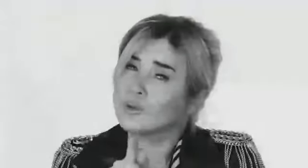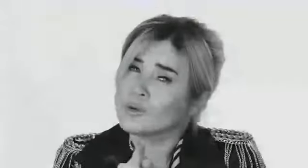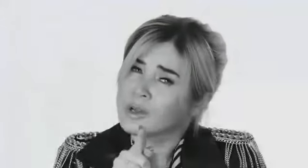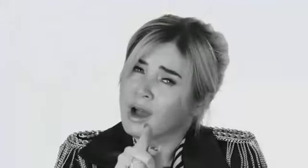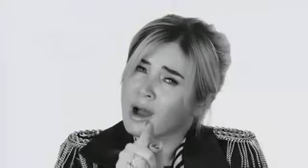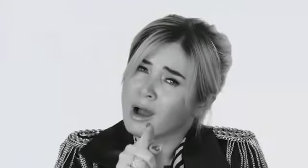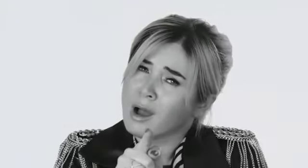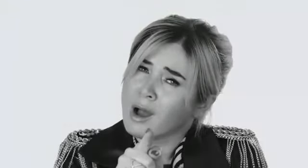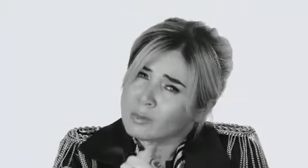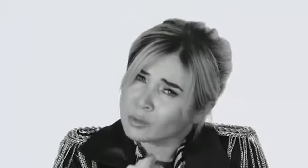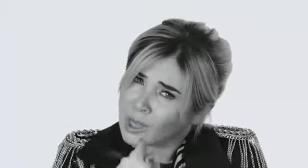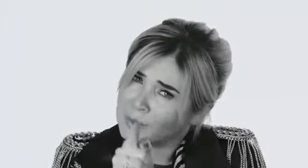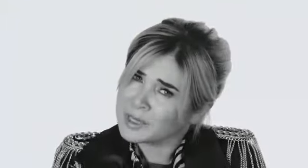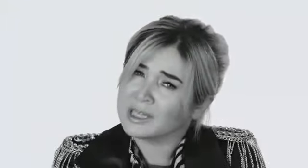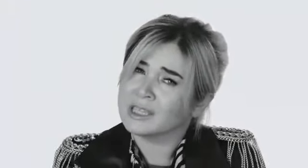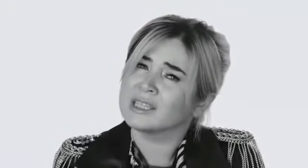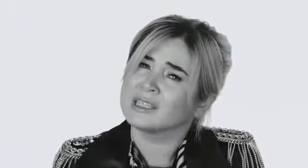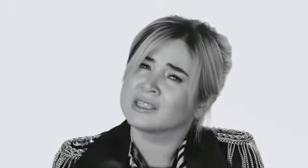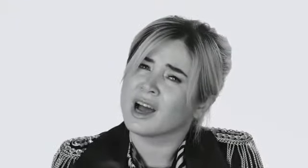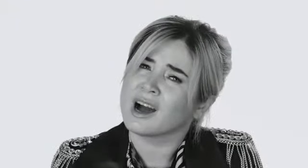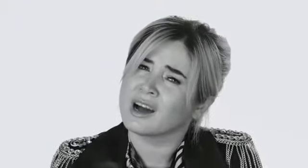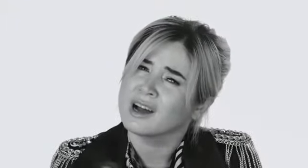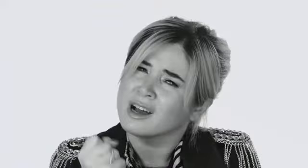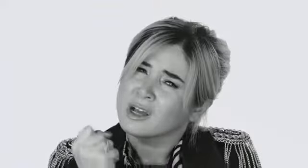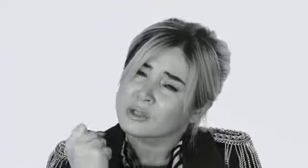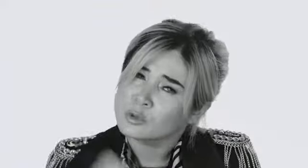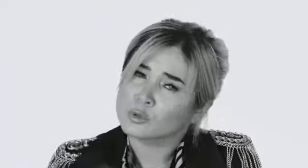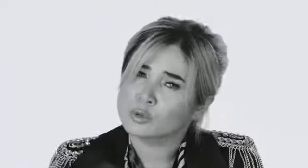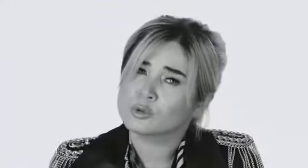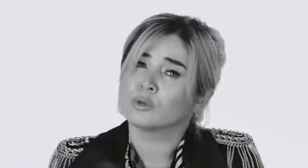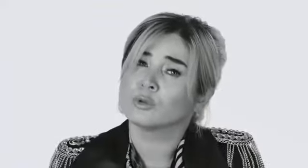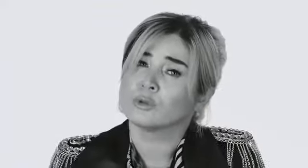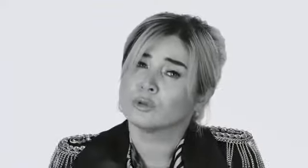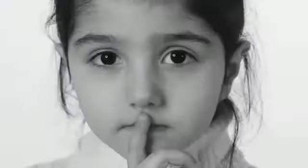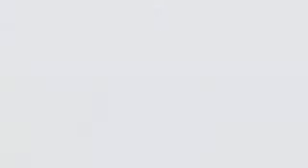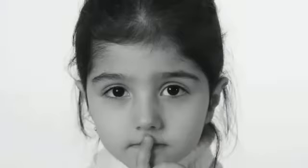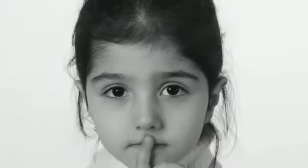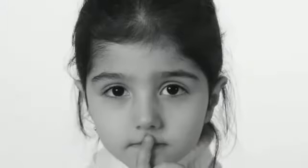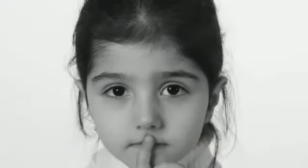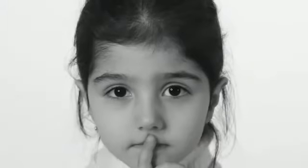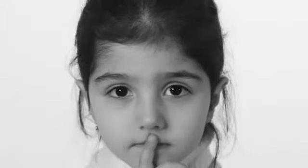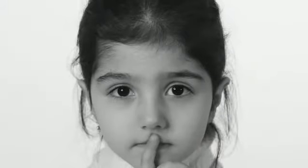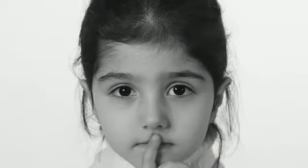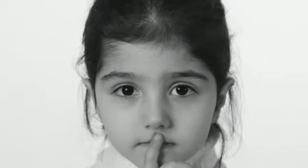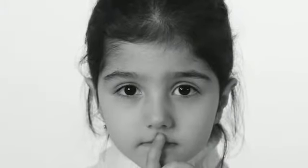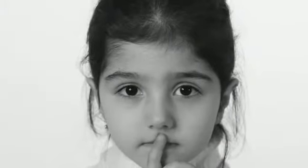Və dünya buna bir daha sustu.